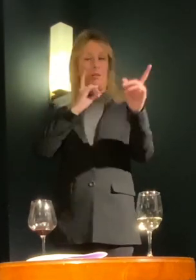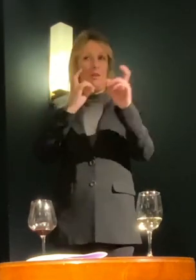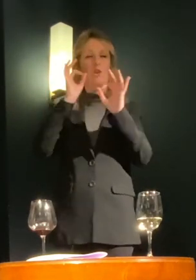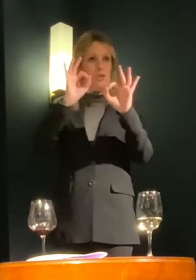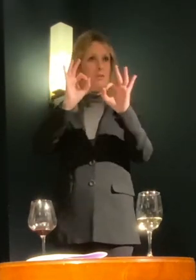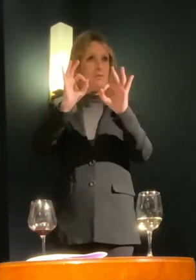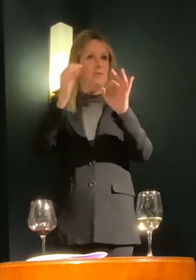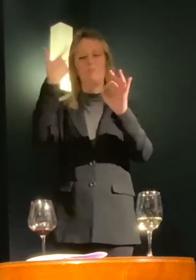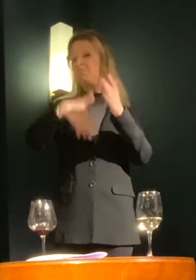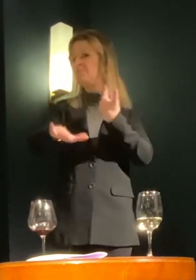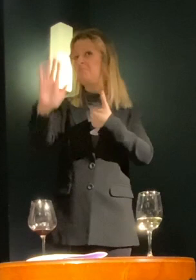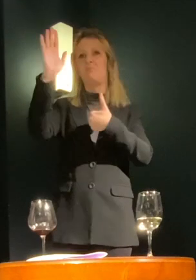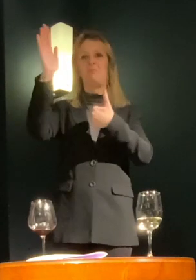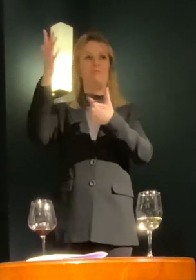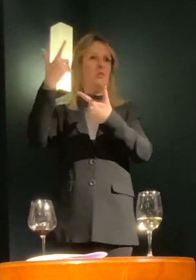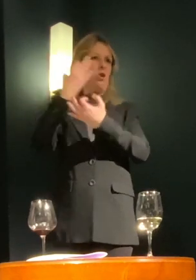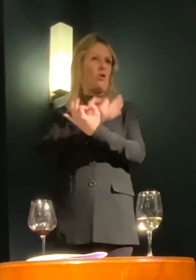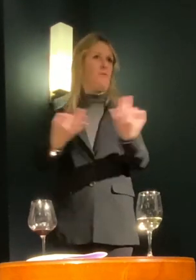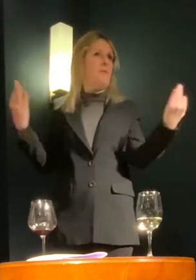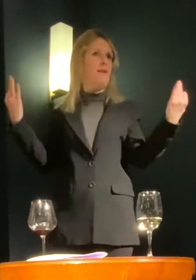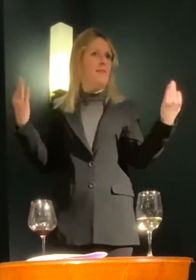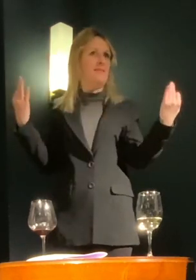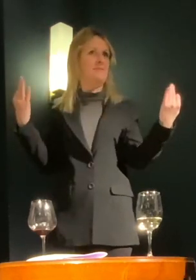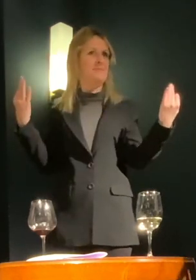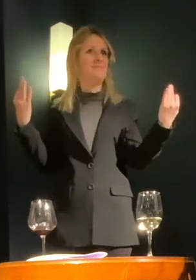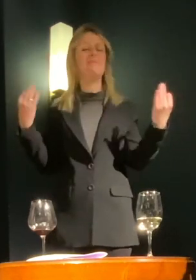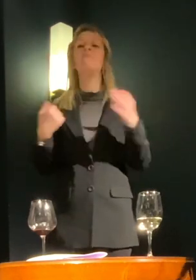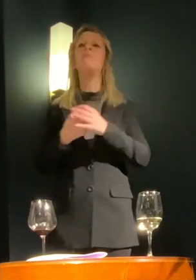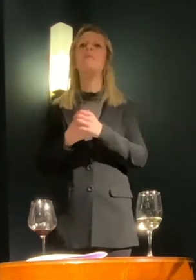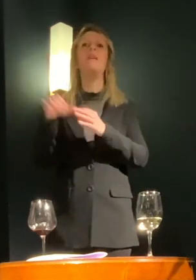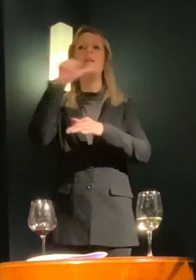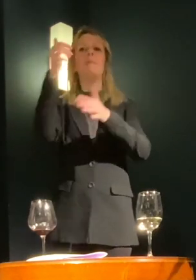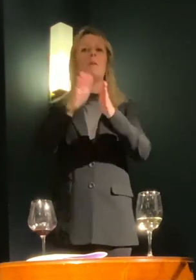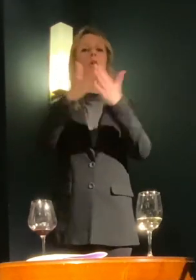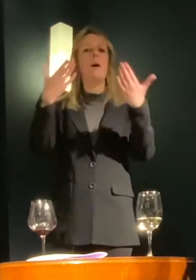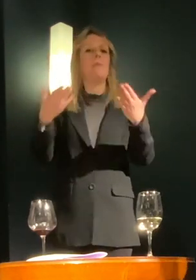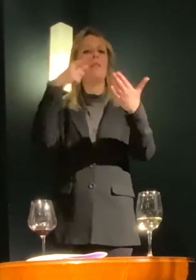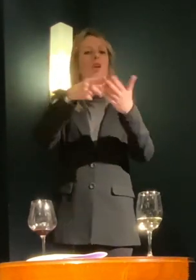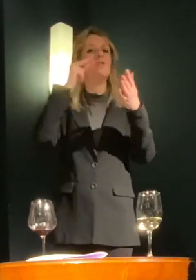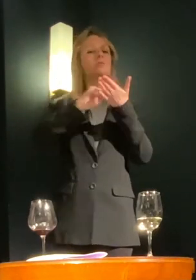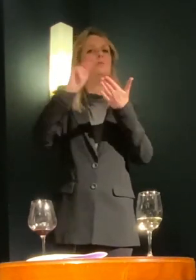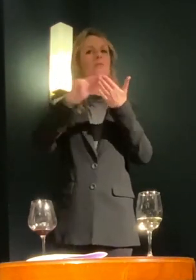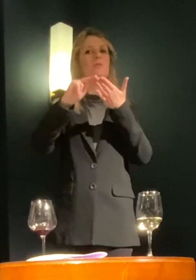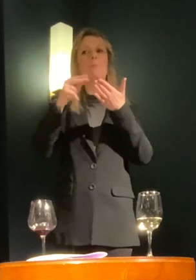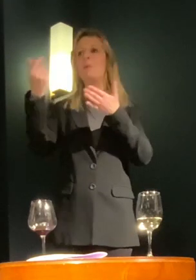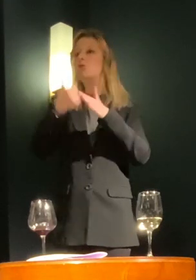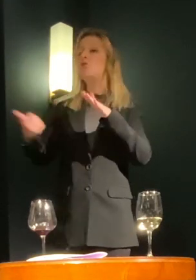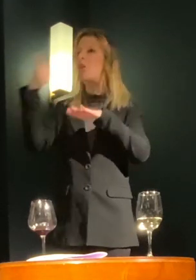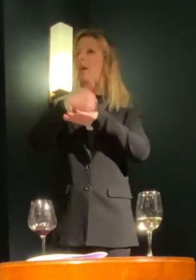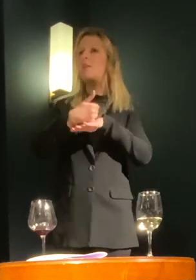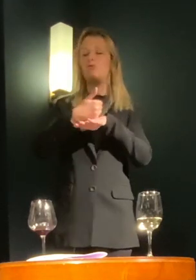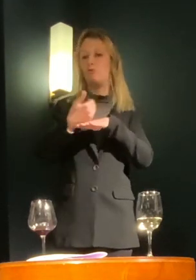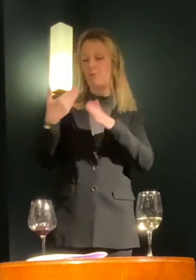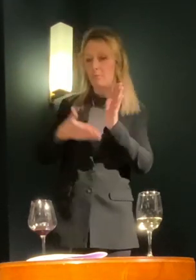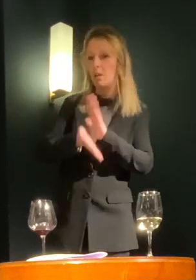lì certe cose le dai per scontato, per cui quando ho scritto, diciamo, il primo capitolo, appena i personaggi entravano in gioco, boom, mezza pagina di